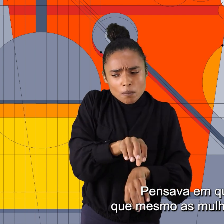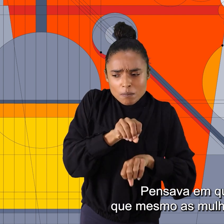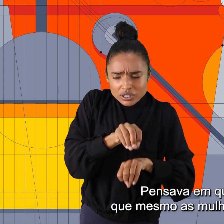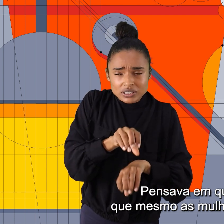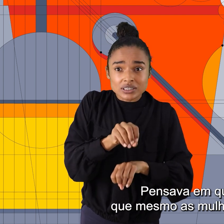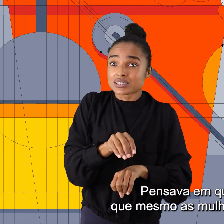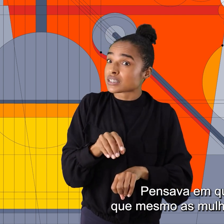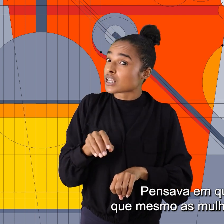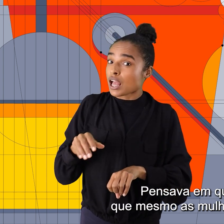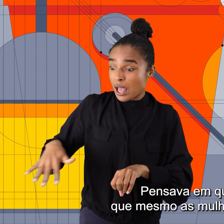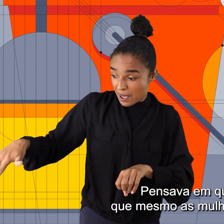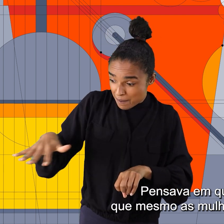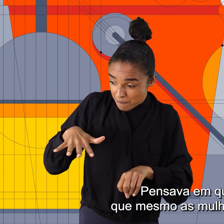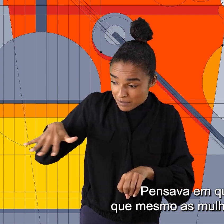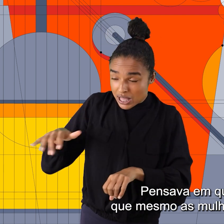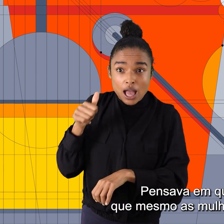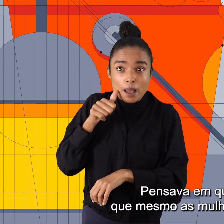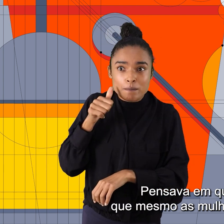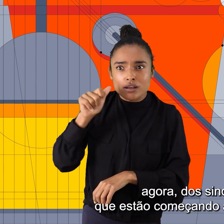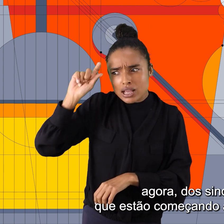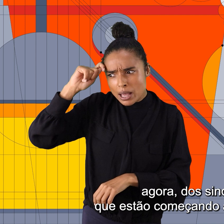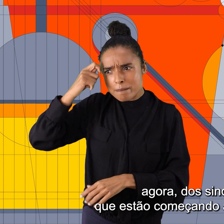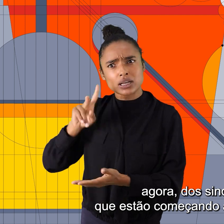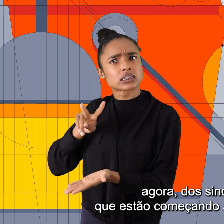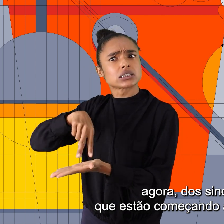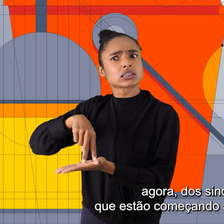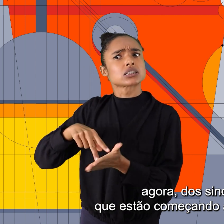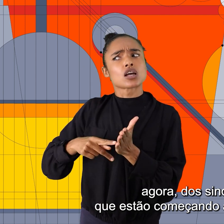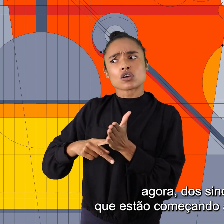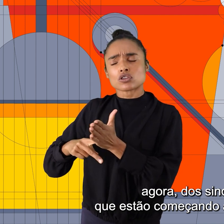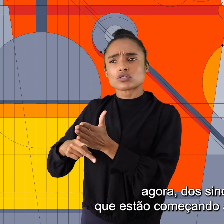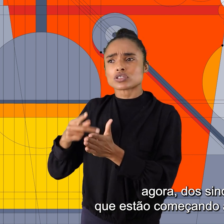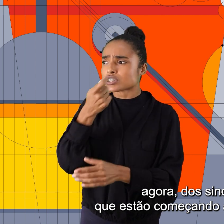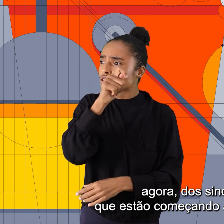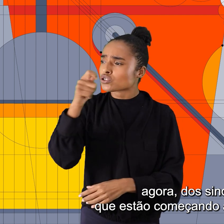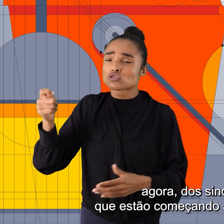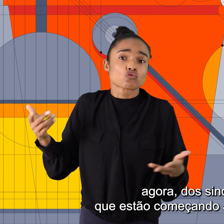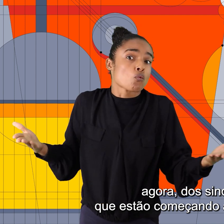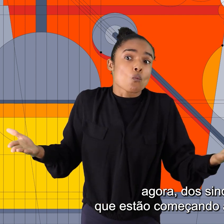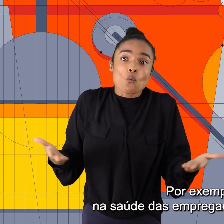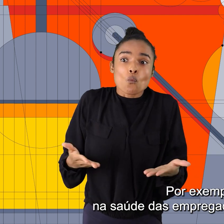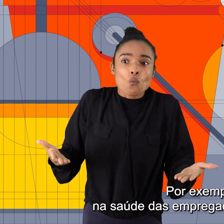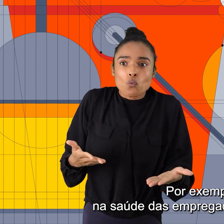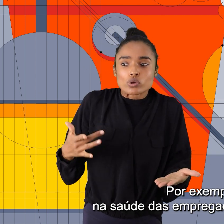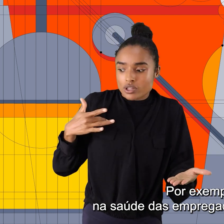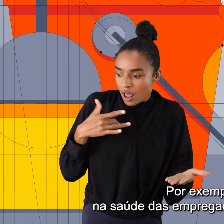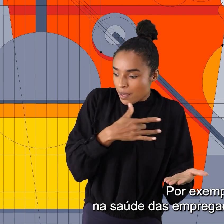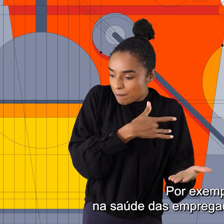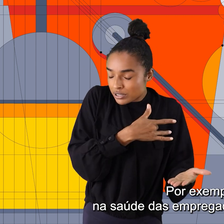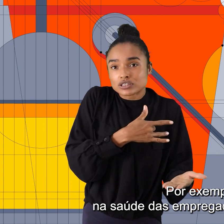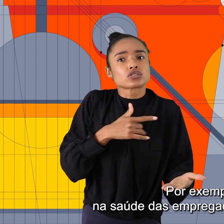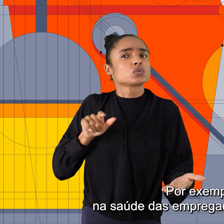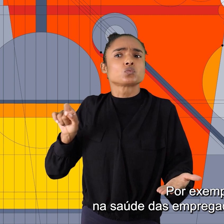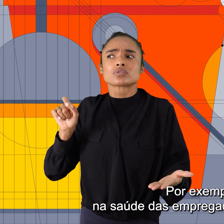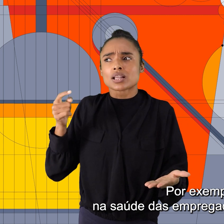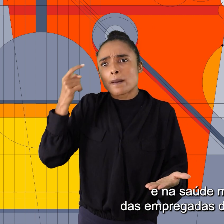pensava em questões que mesmo as mulheres negras agora dos sindicatos estão começando a pensar agora, por exemplo, na saúde